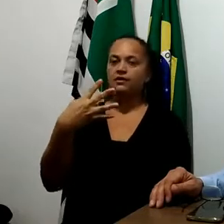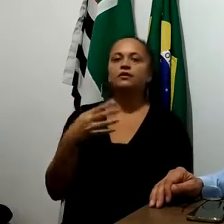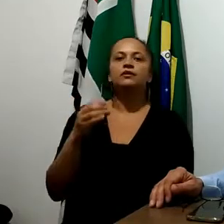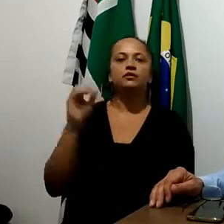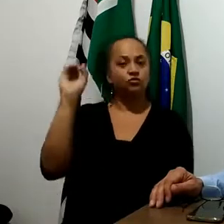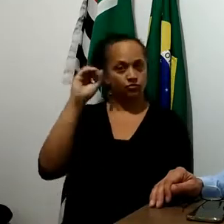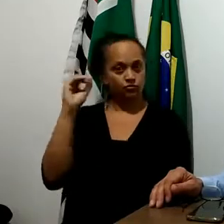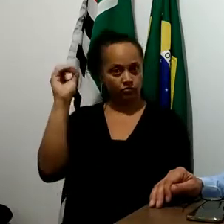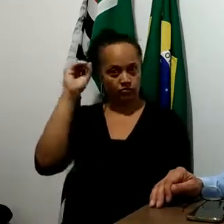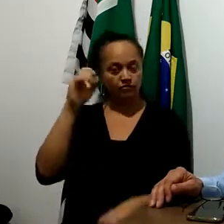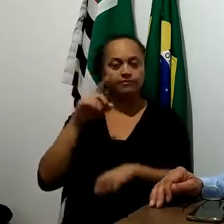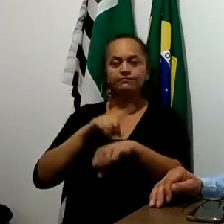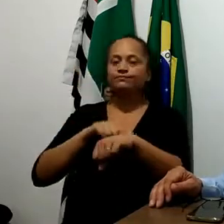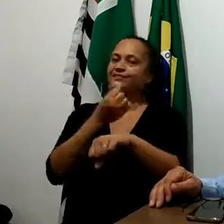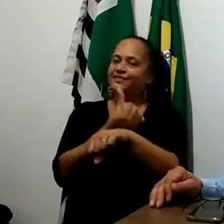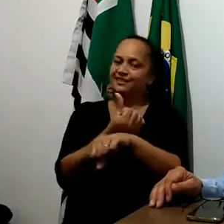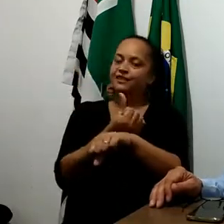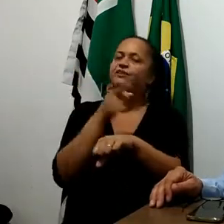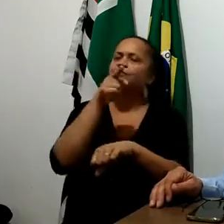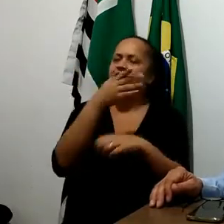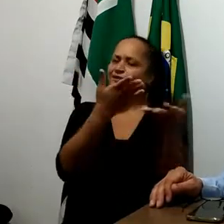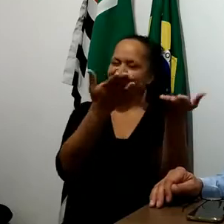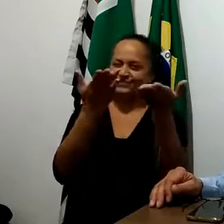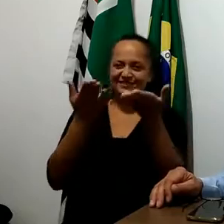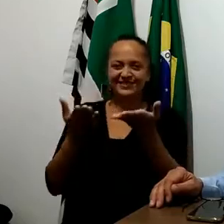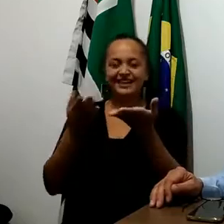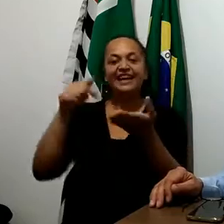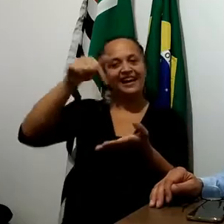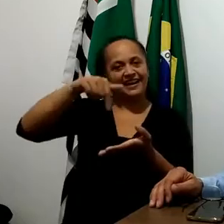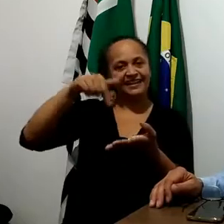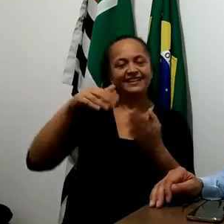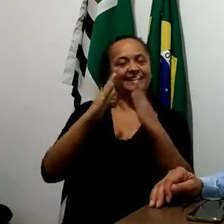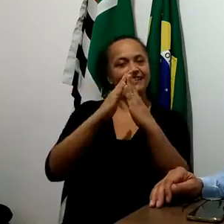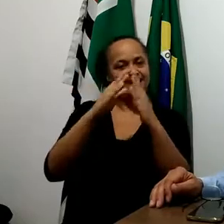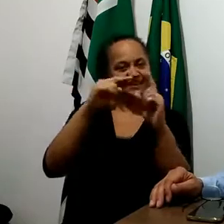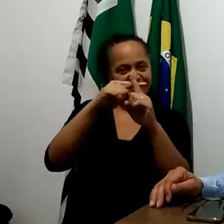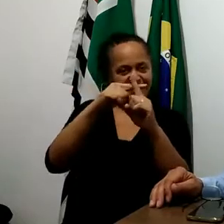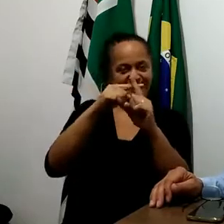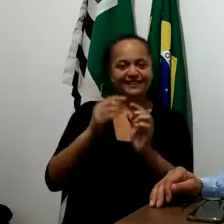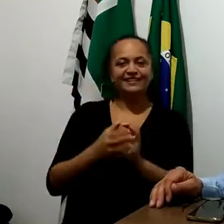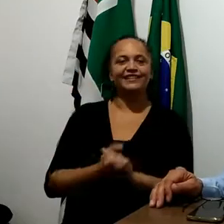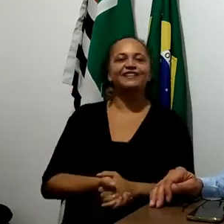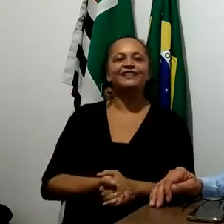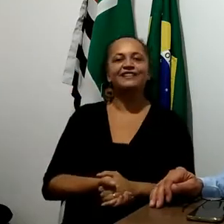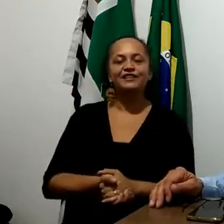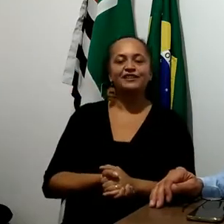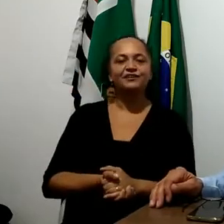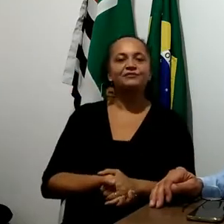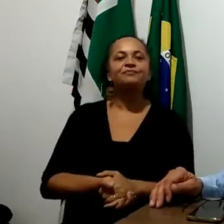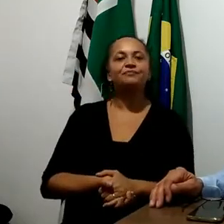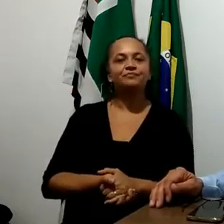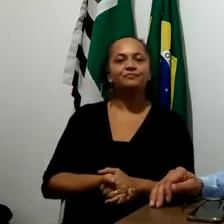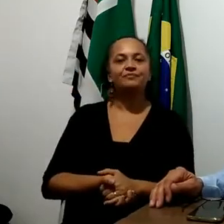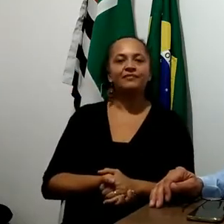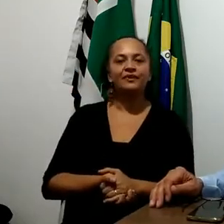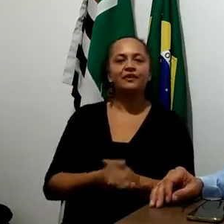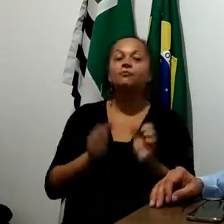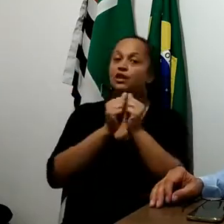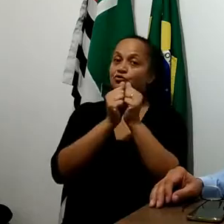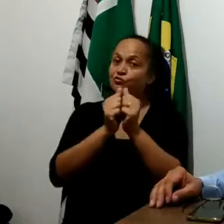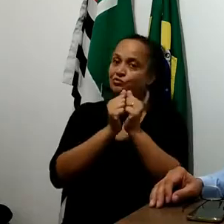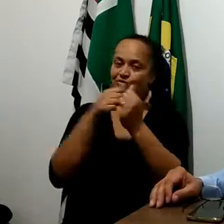está convidado a estar aqui na igreja, Rua Aníbal Simões, 231, aqui no Helena Maria, para